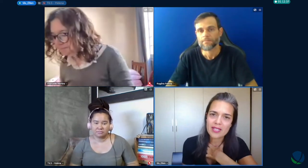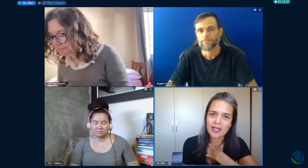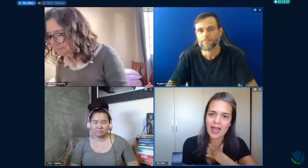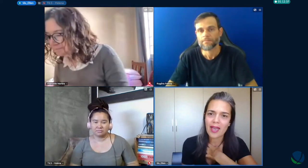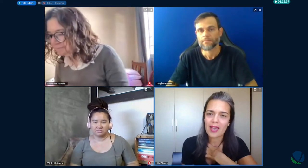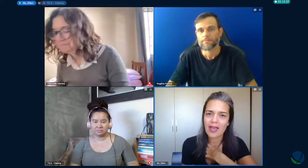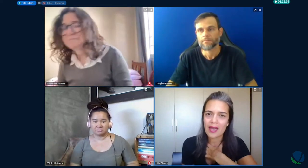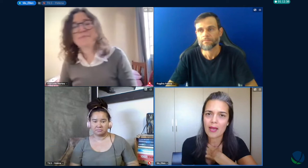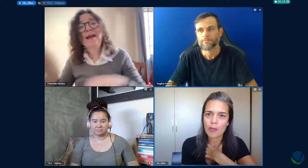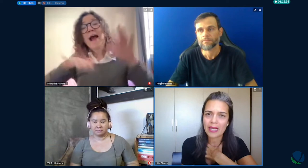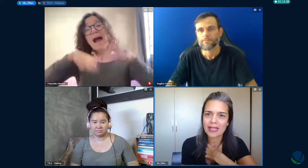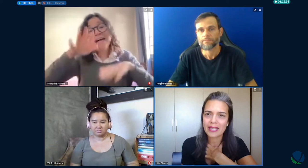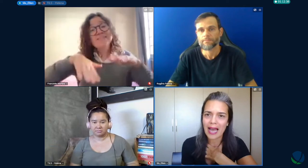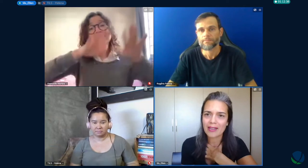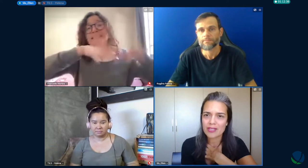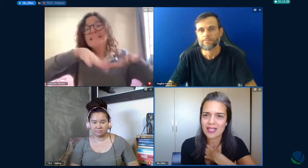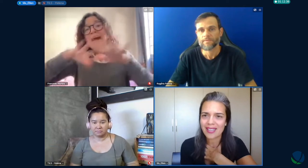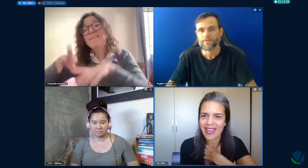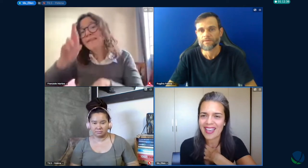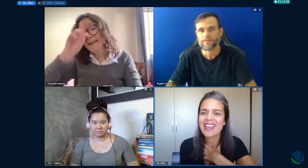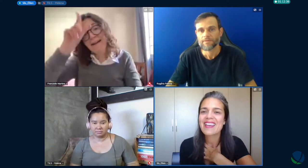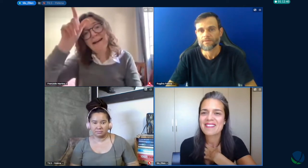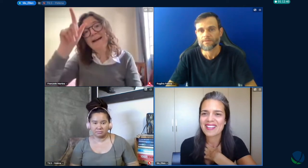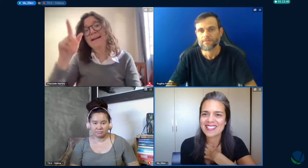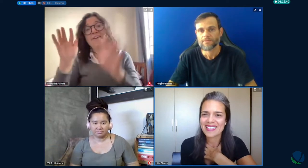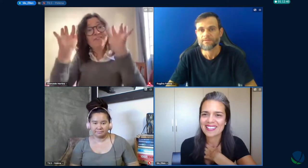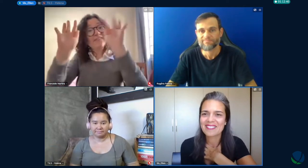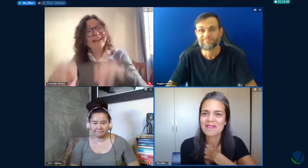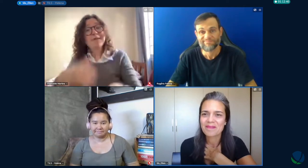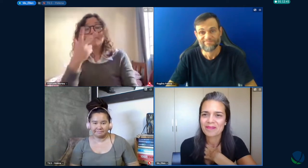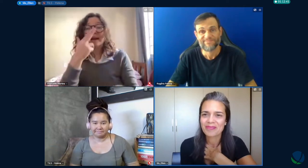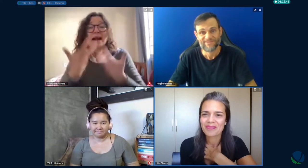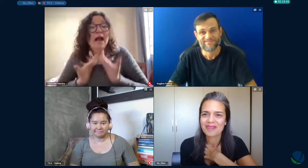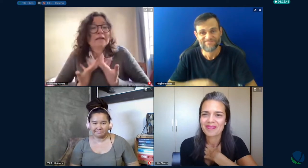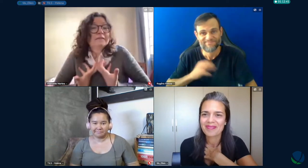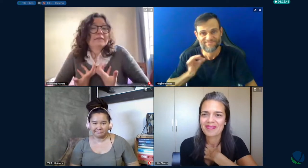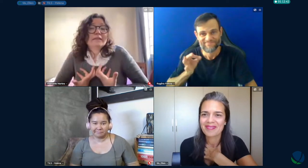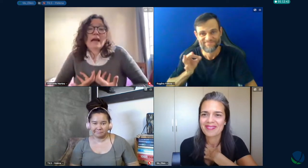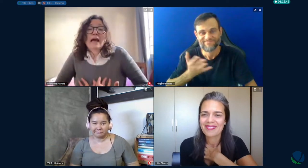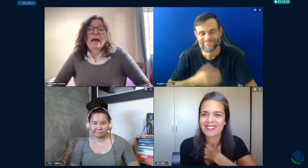qual que você quer, para que área você quer fazer.